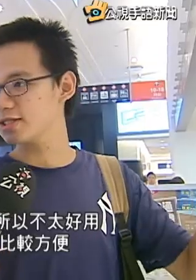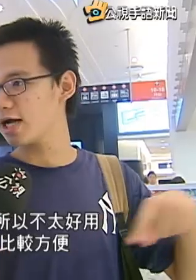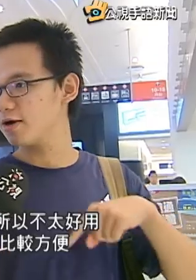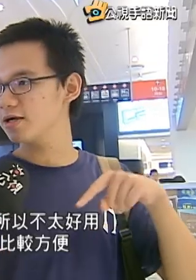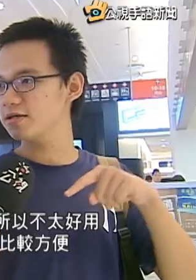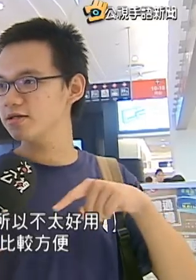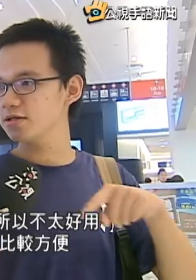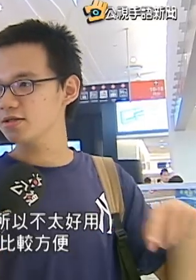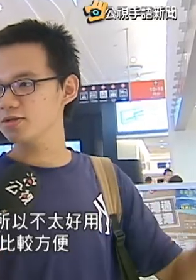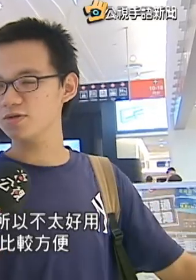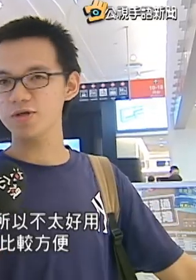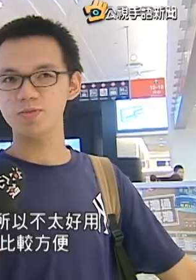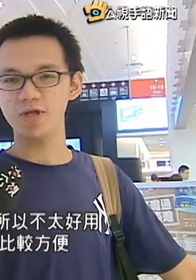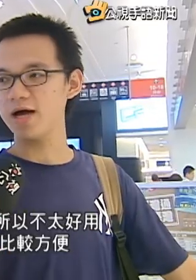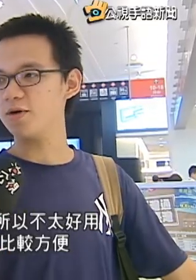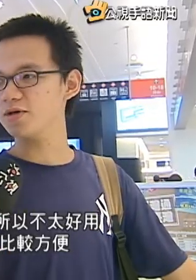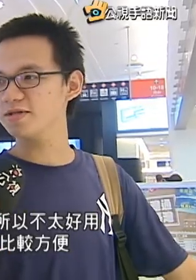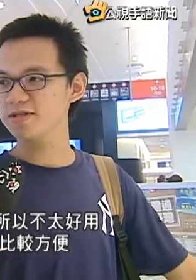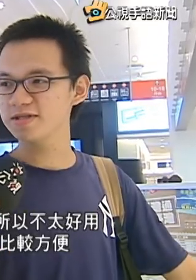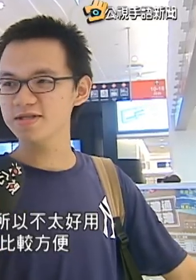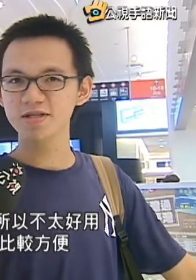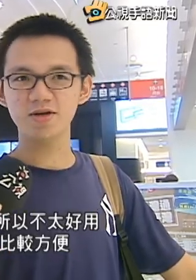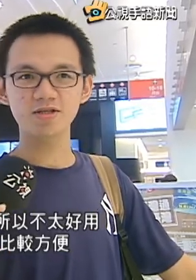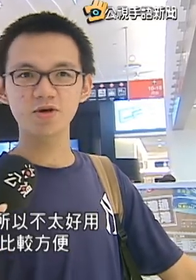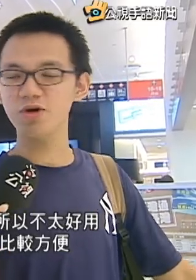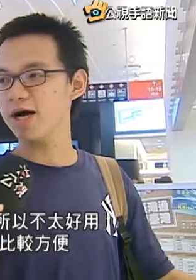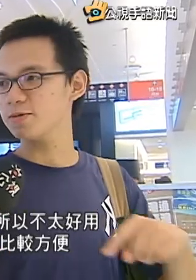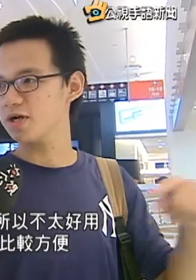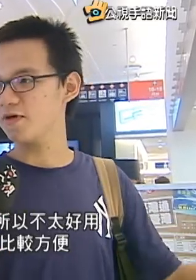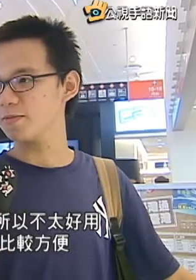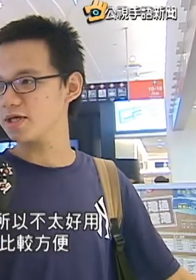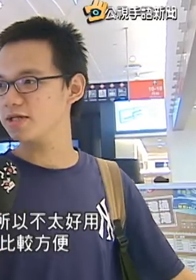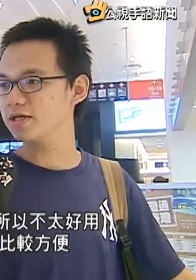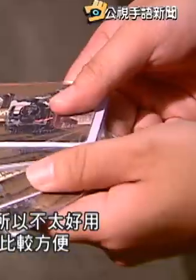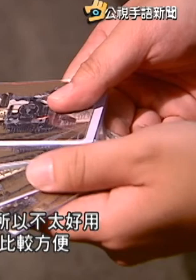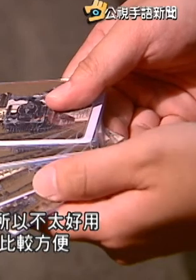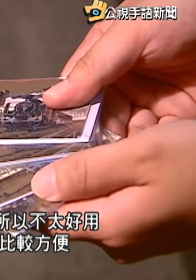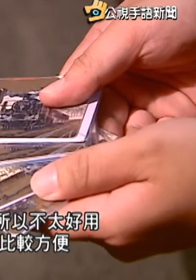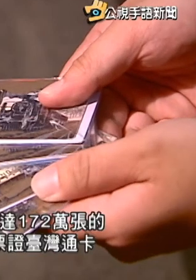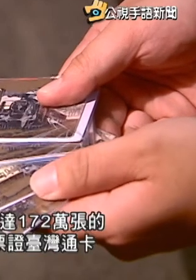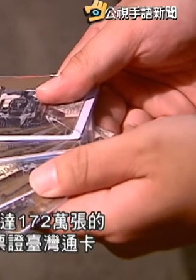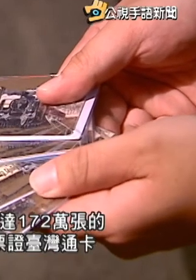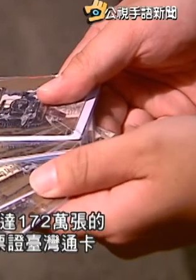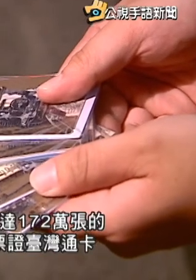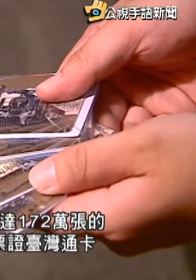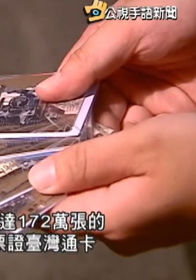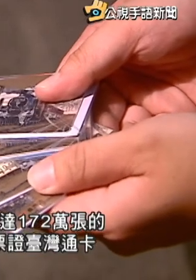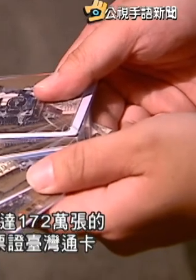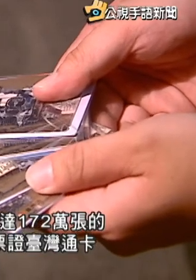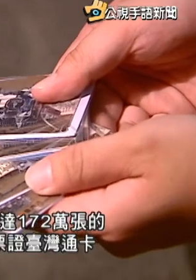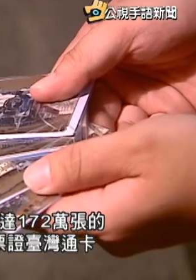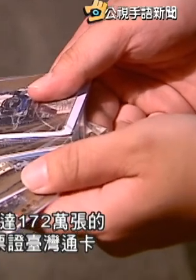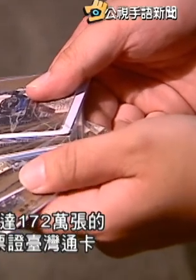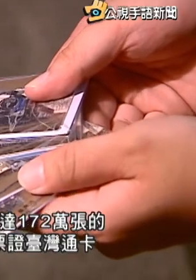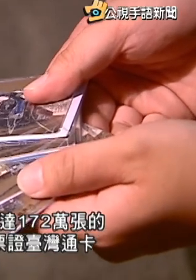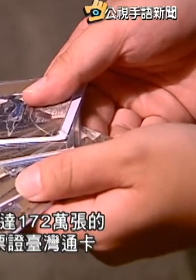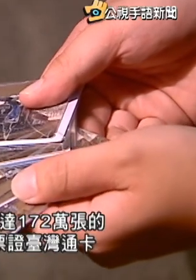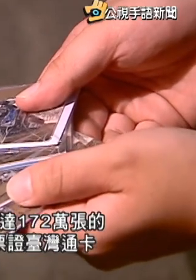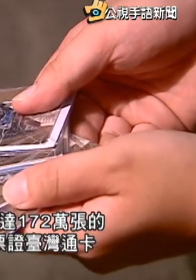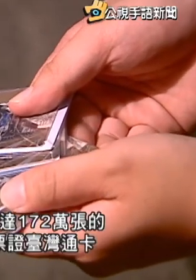少，所以不太好用，悠游卡比较方便一点。 流通卡数高达172万张的电子交通票证台湾